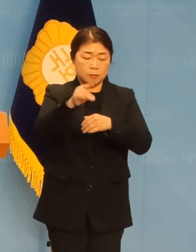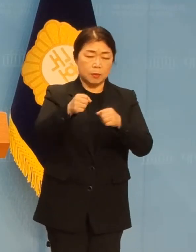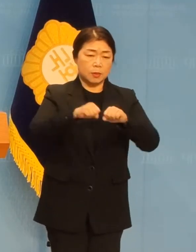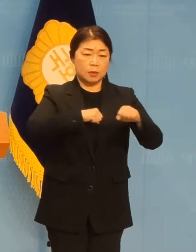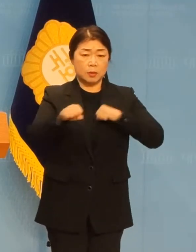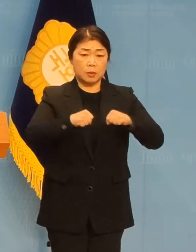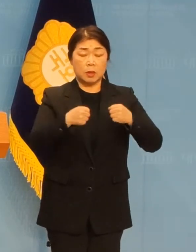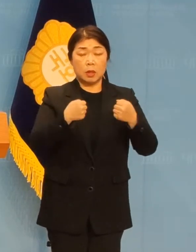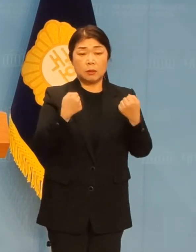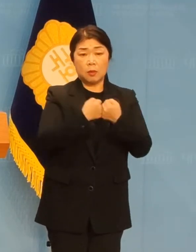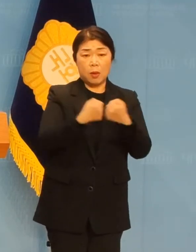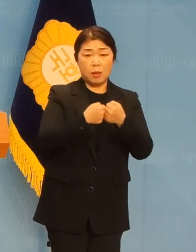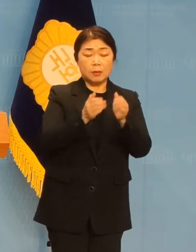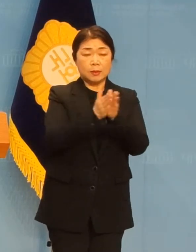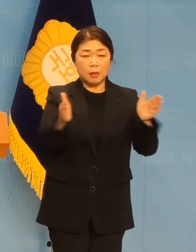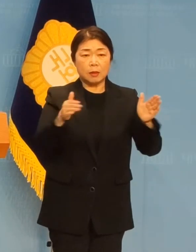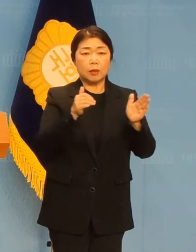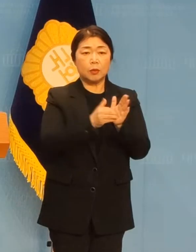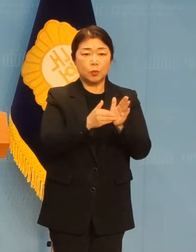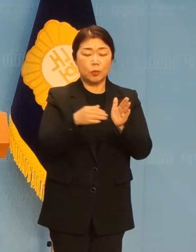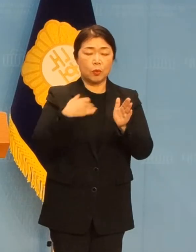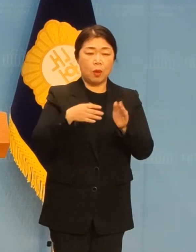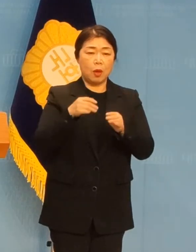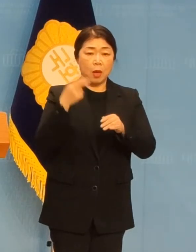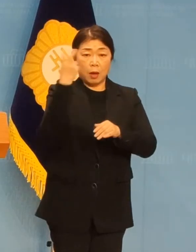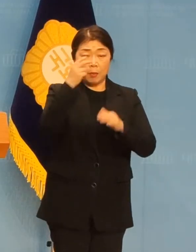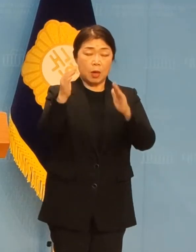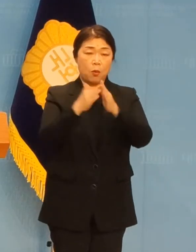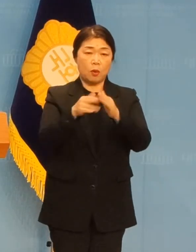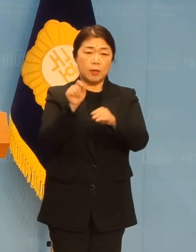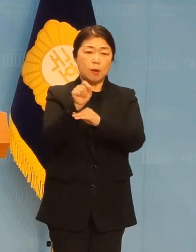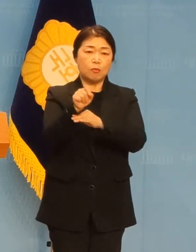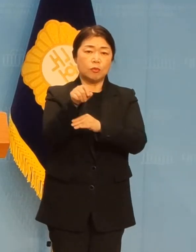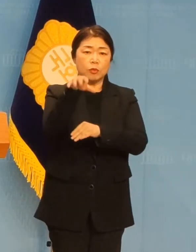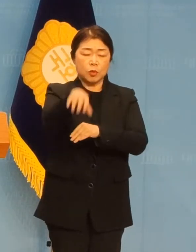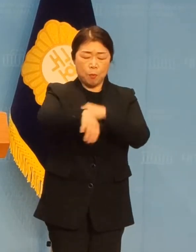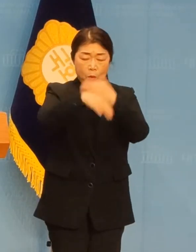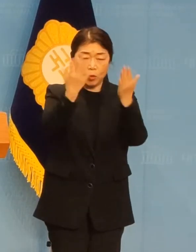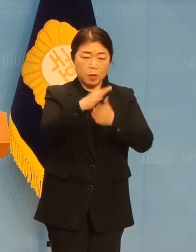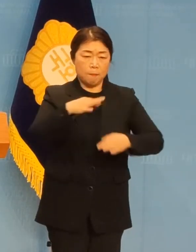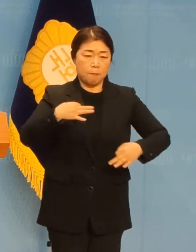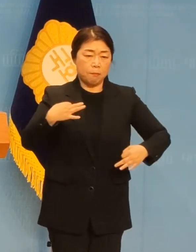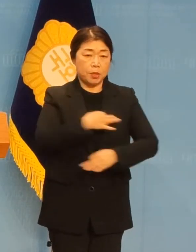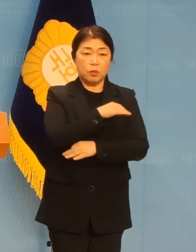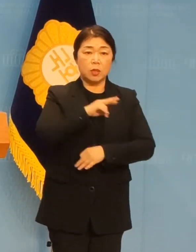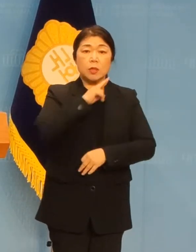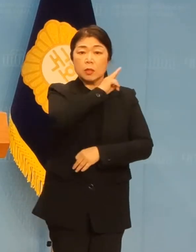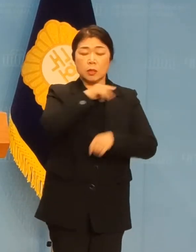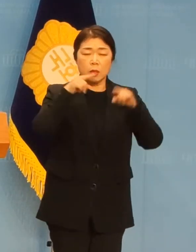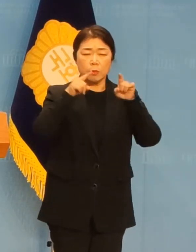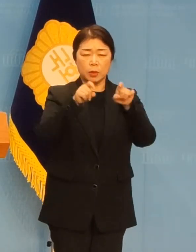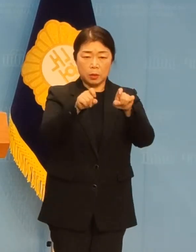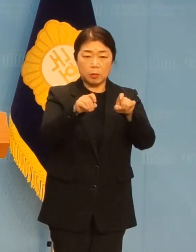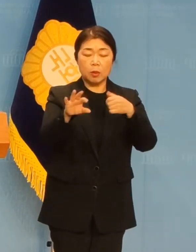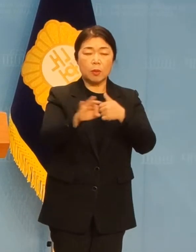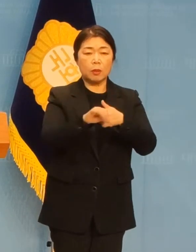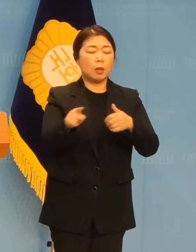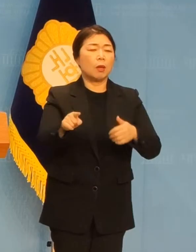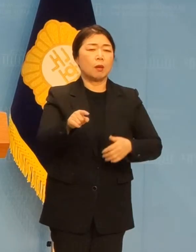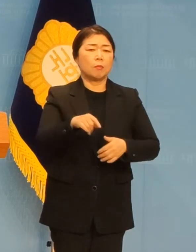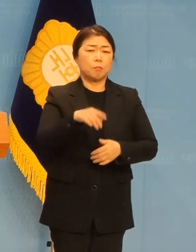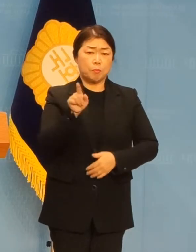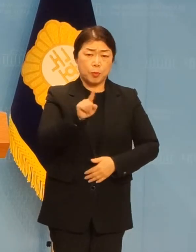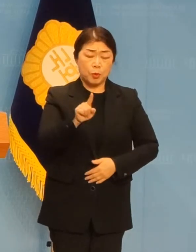시작했고 감사원 사무처가 저에게 덮어 씌운 모든 비위 혐의가 감사위원회에서 불문,